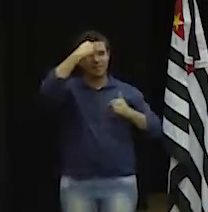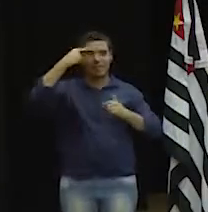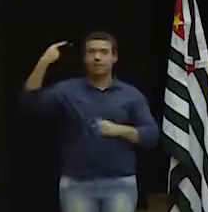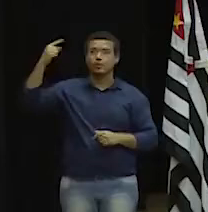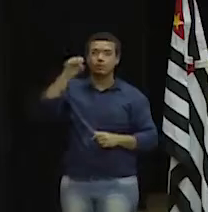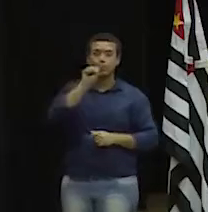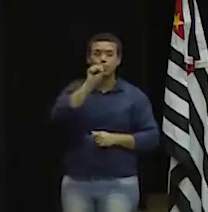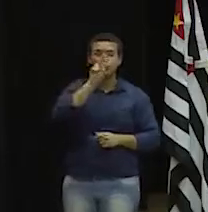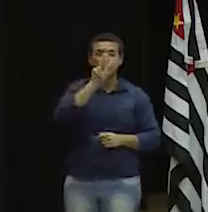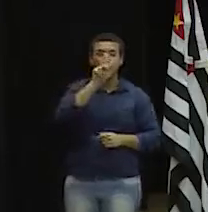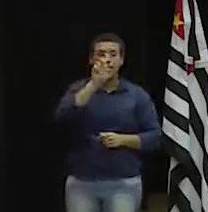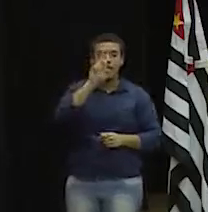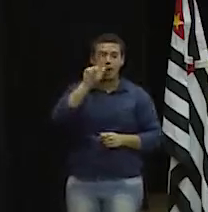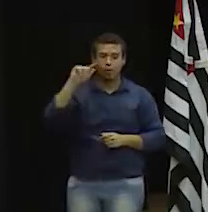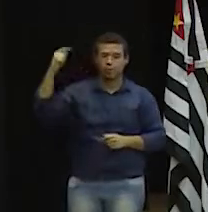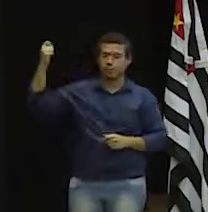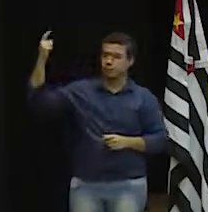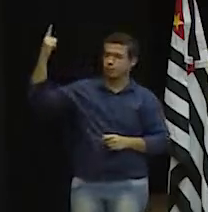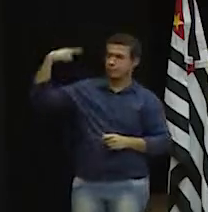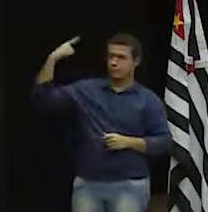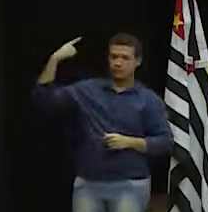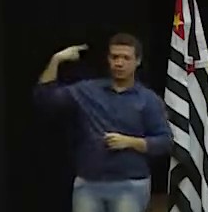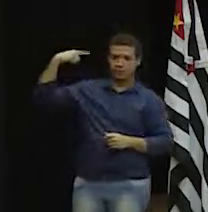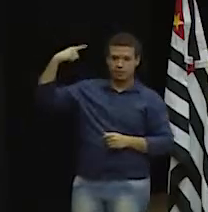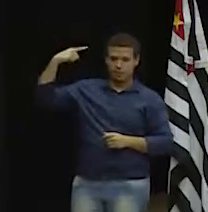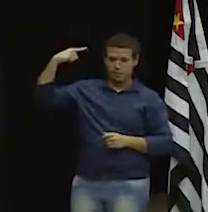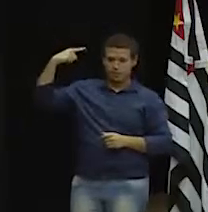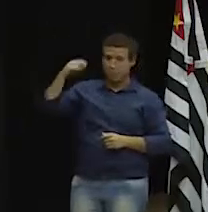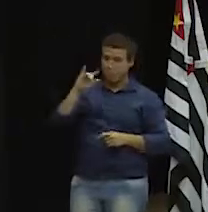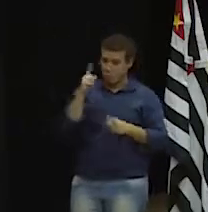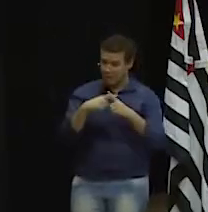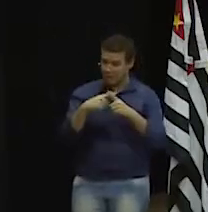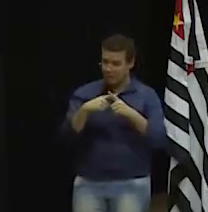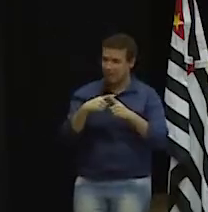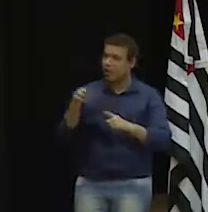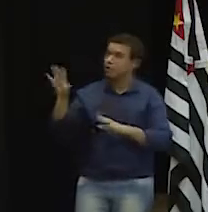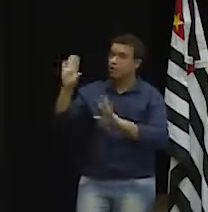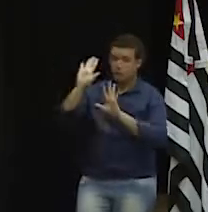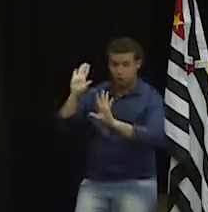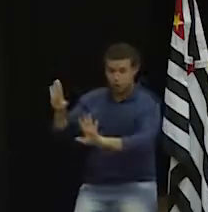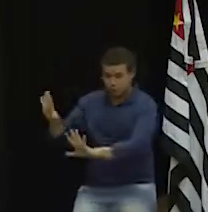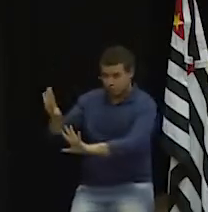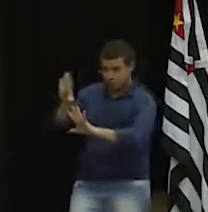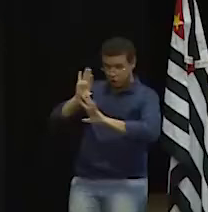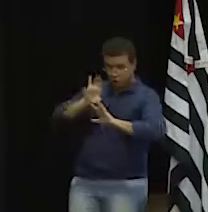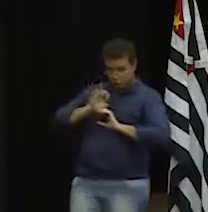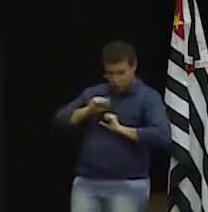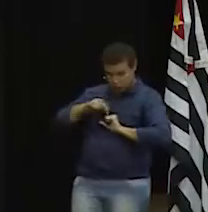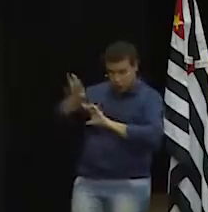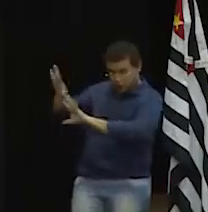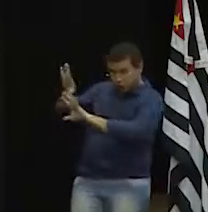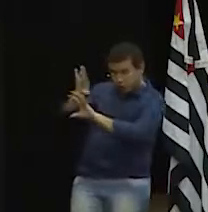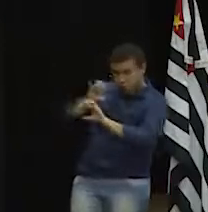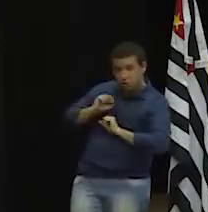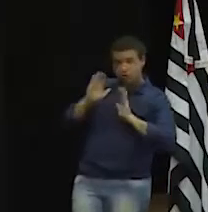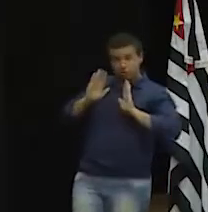começa a desenvolver o seu superego. Por quê? Quando ela se